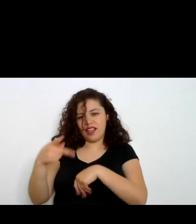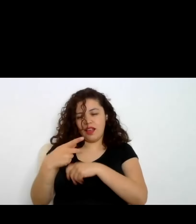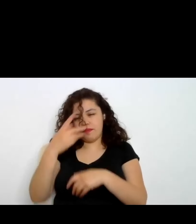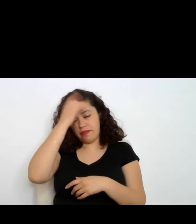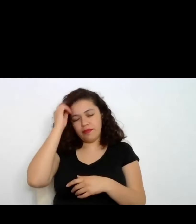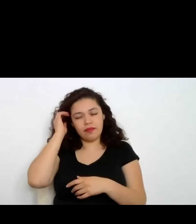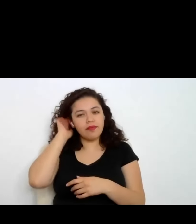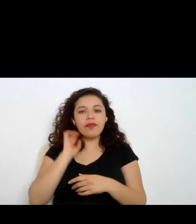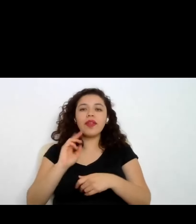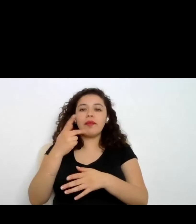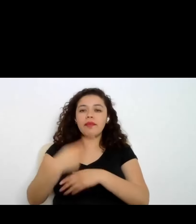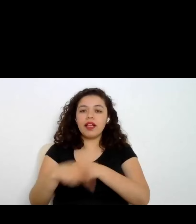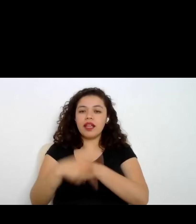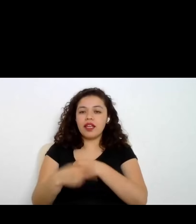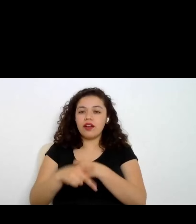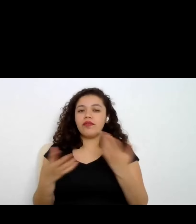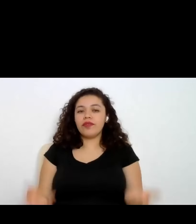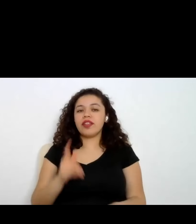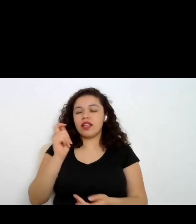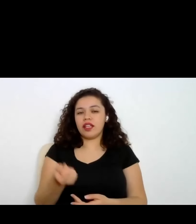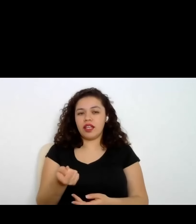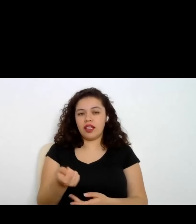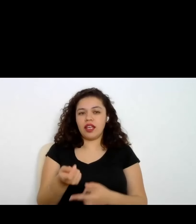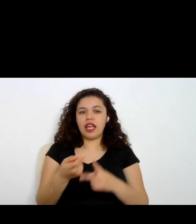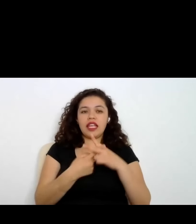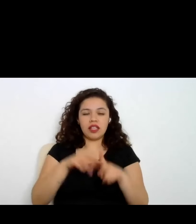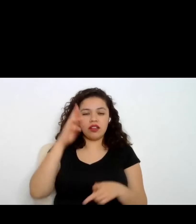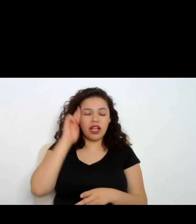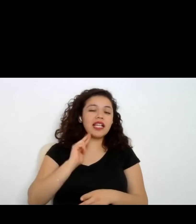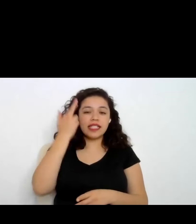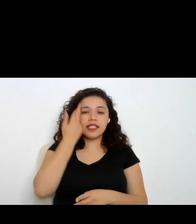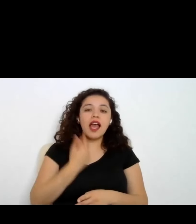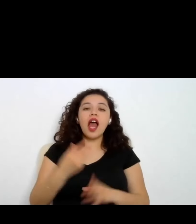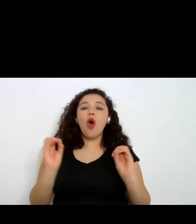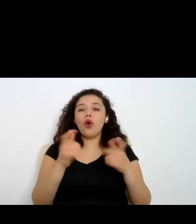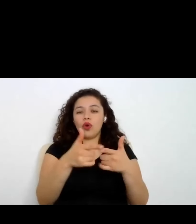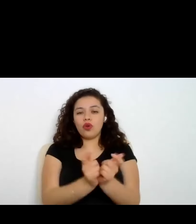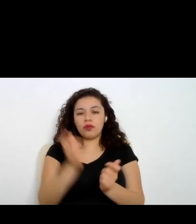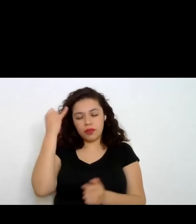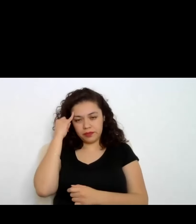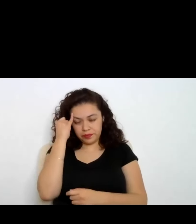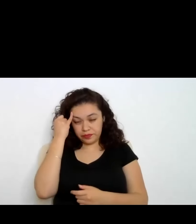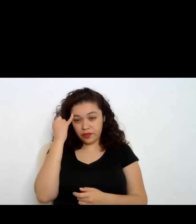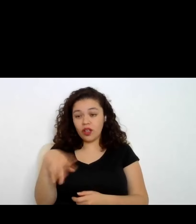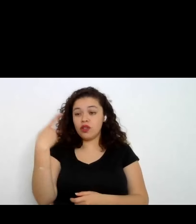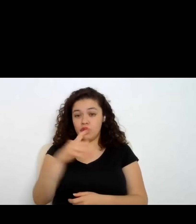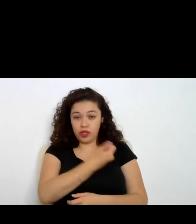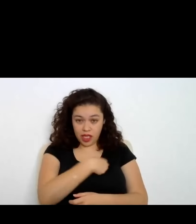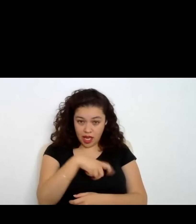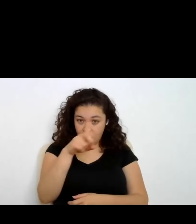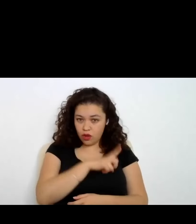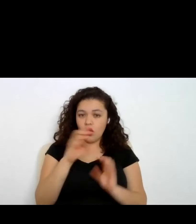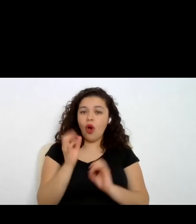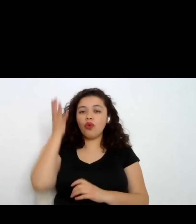sensibles aquellos que pueden revelar aspectos como origen racial o étnico el estado de salud presente o futuro de